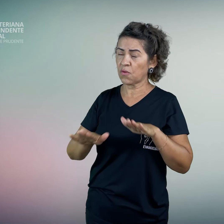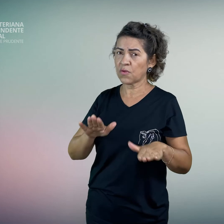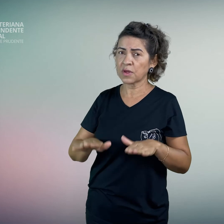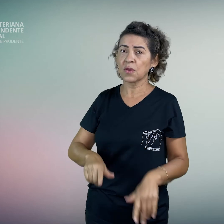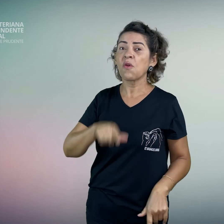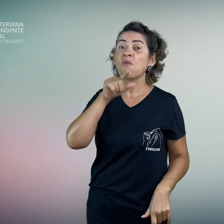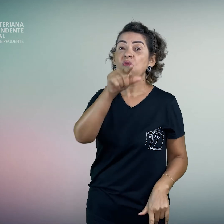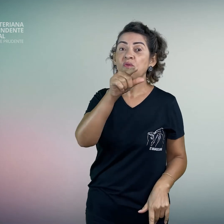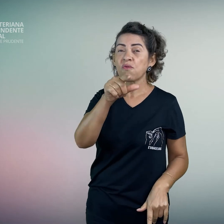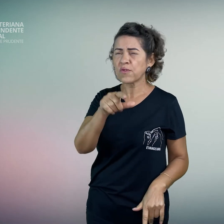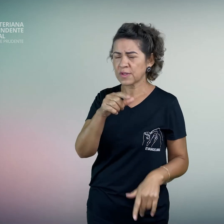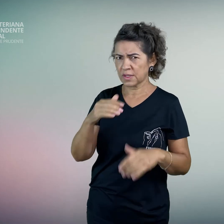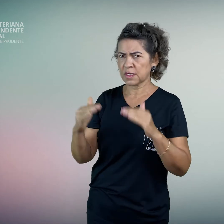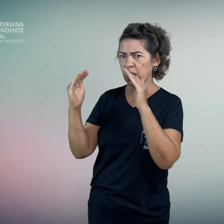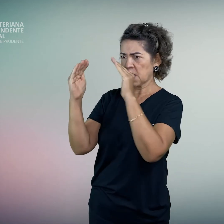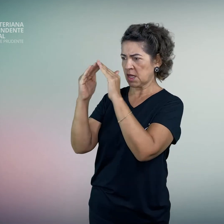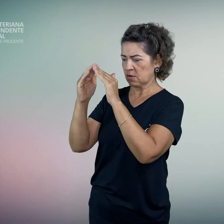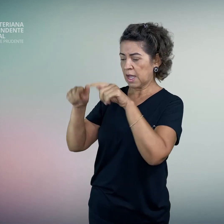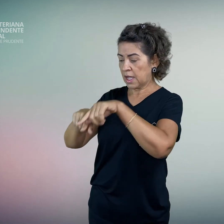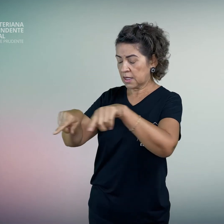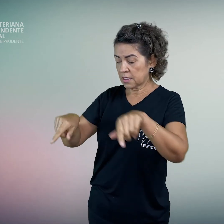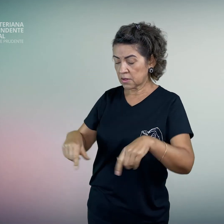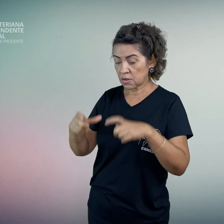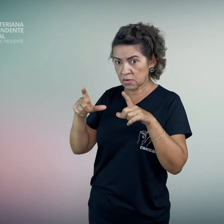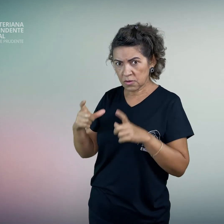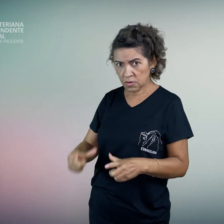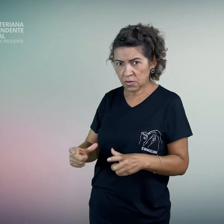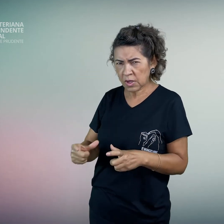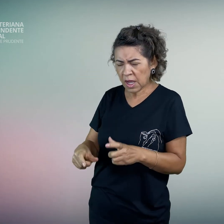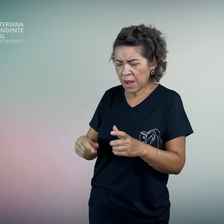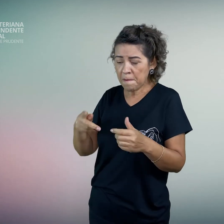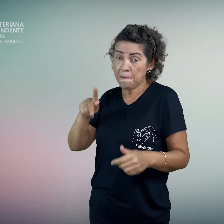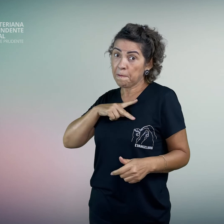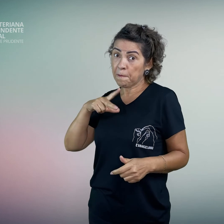Talvez seja o seu quarto fechado ou um outro lugar privativo.